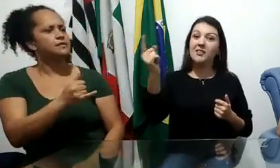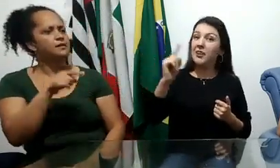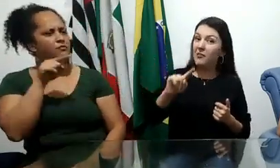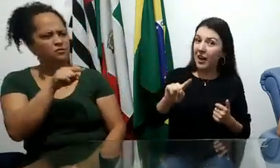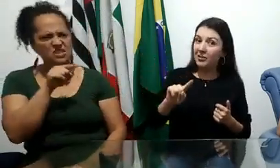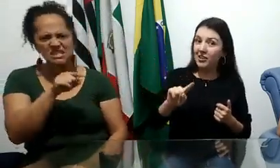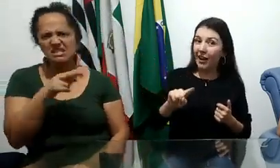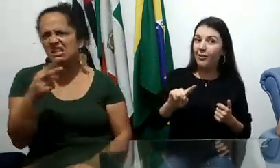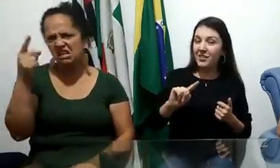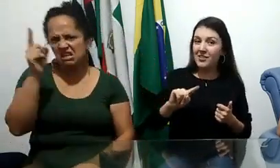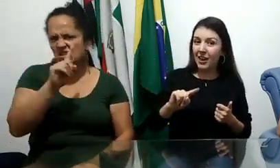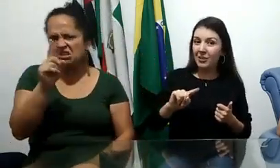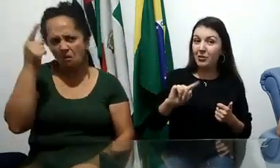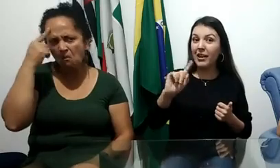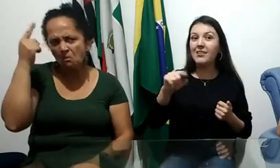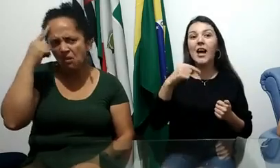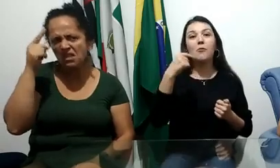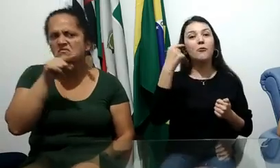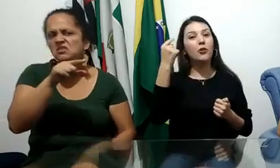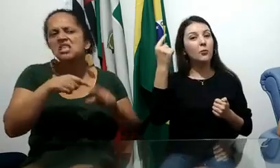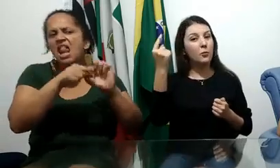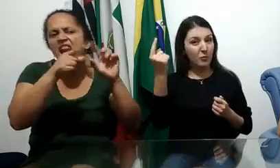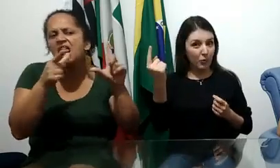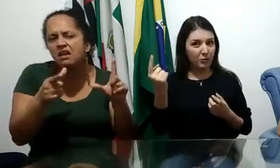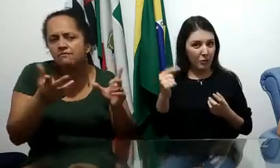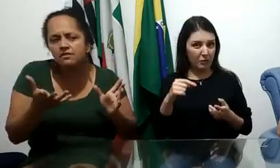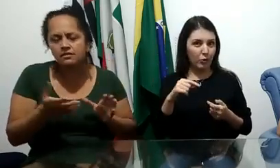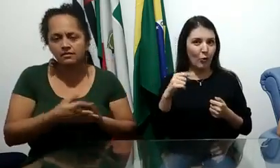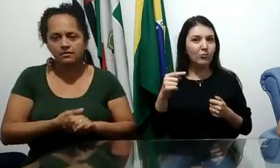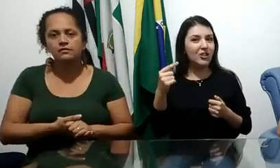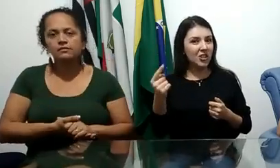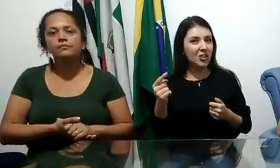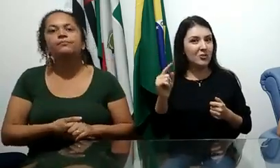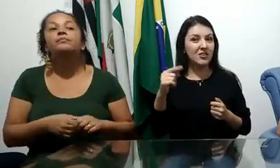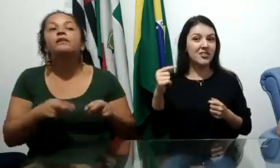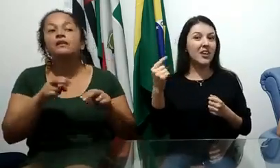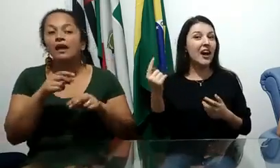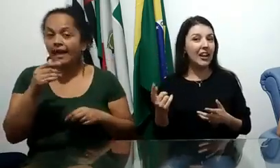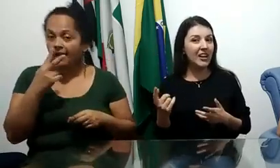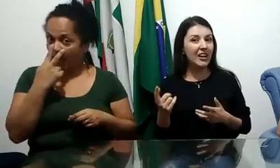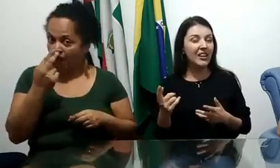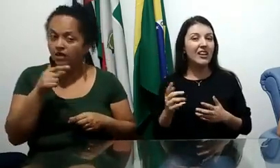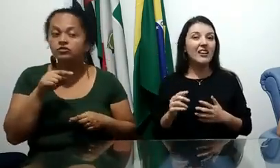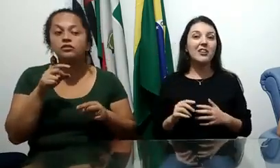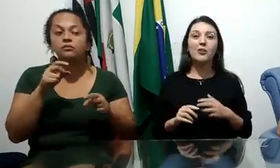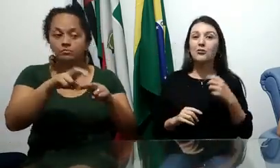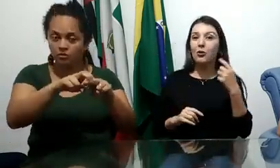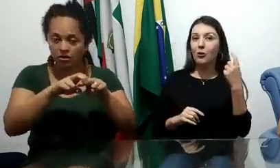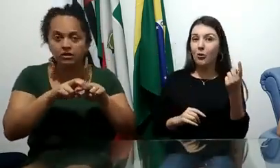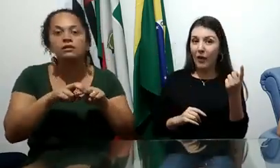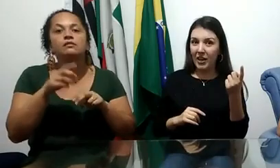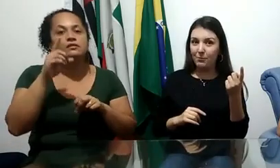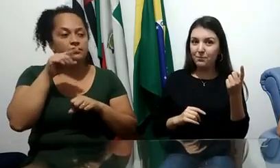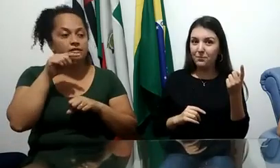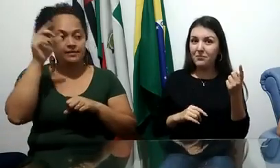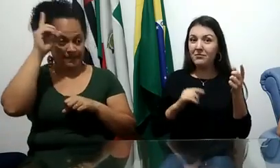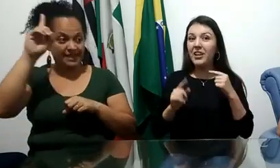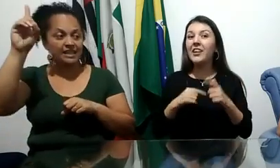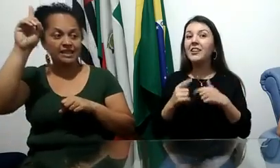vai se livrar do que está acontecendo. Quem sabe foi por conta disso, de você ser rainha, que Deus não te colocou